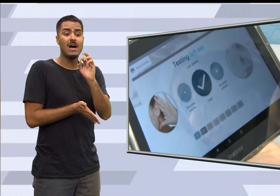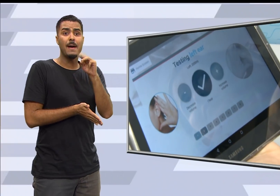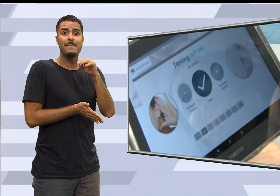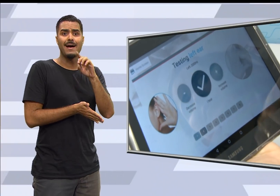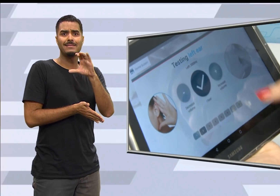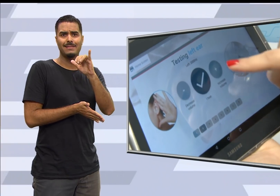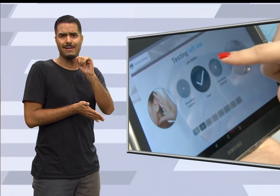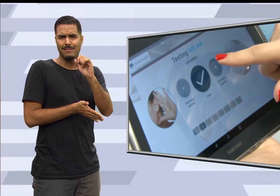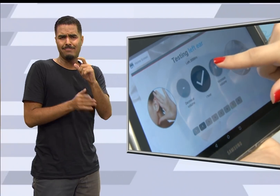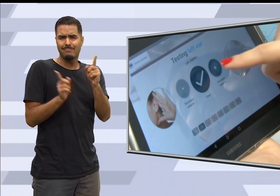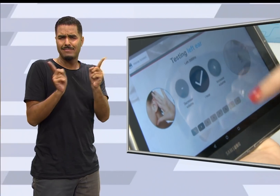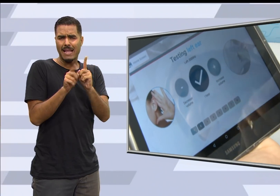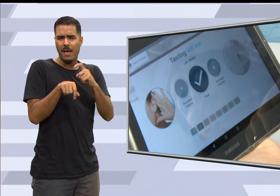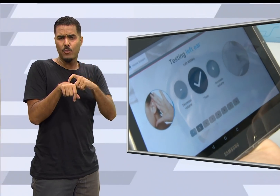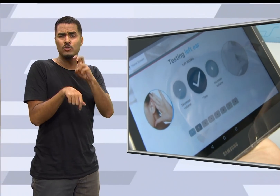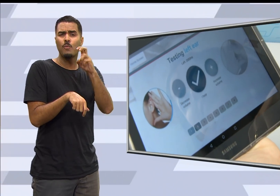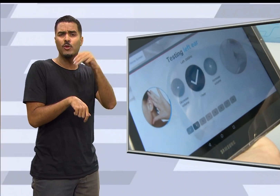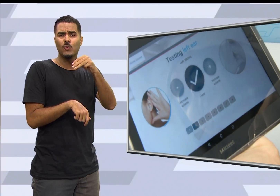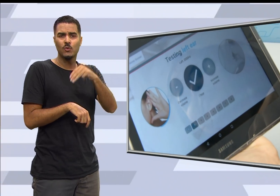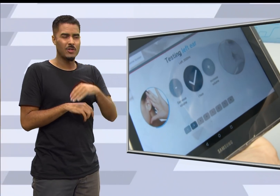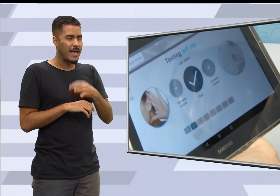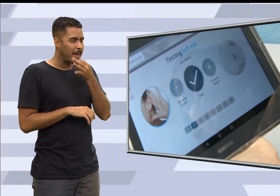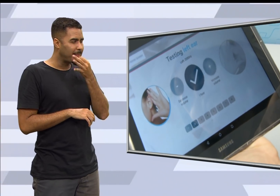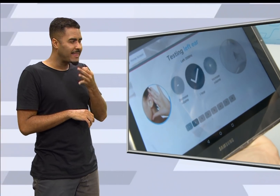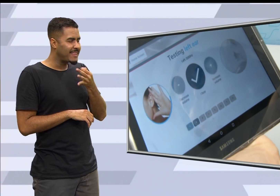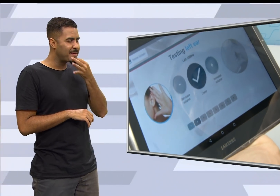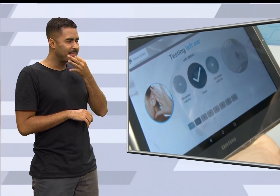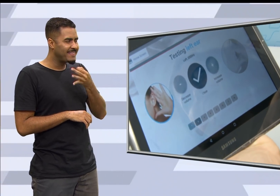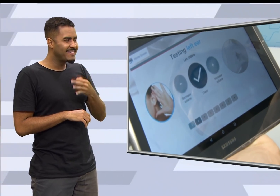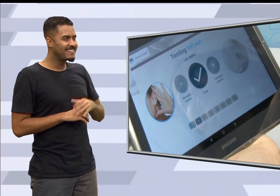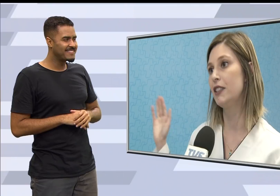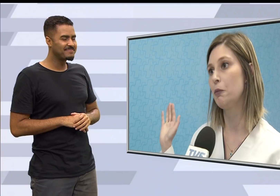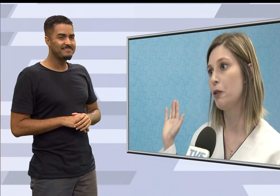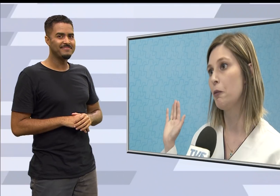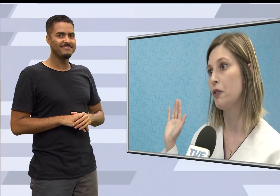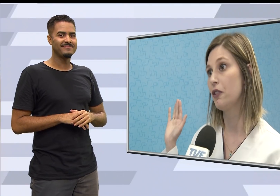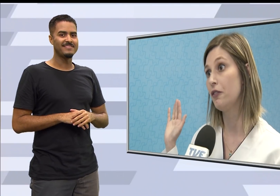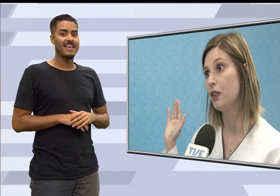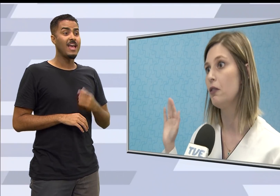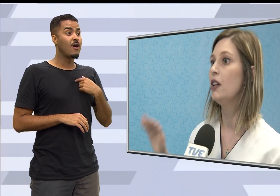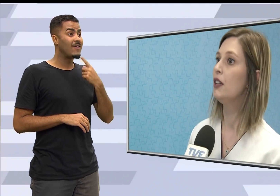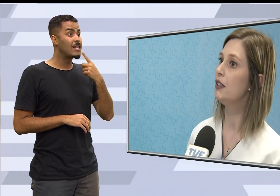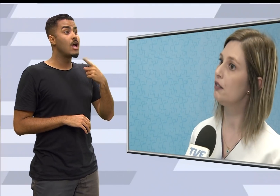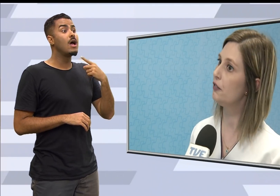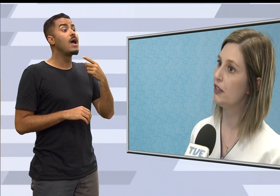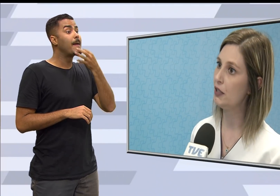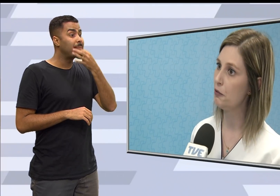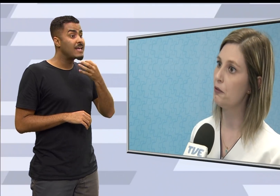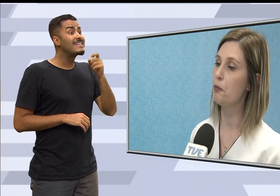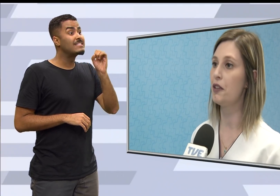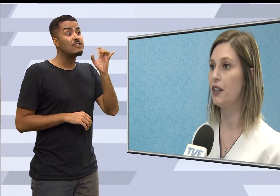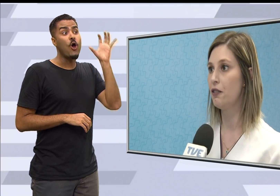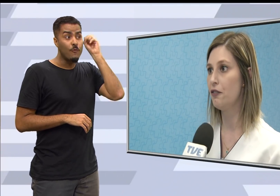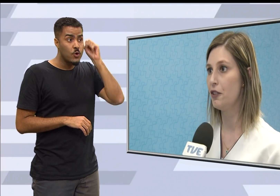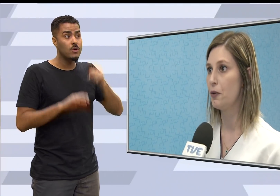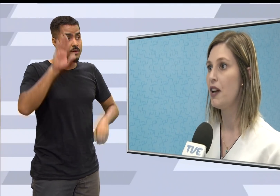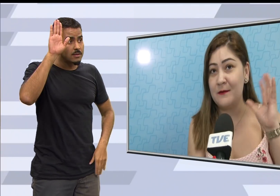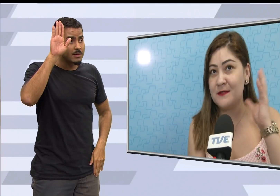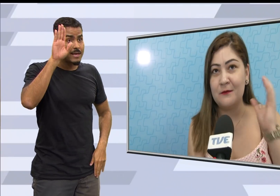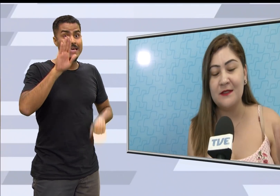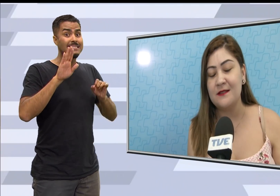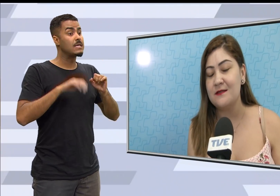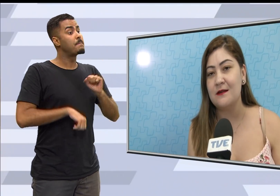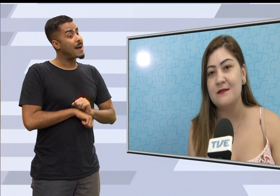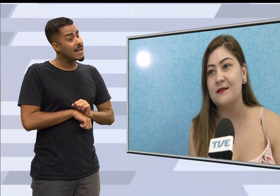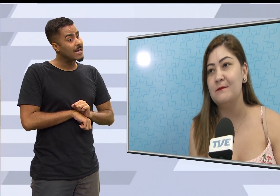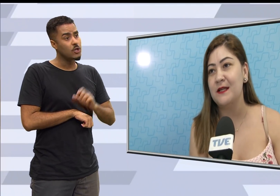5 minutos. A gente coloca o som, levanta a mão é porque ouviu, não levanta a mão é porque não ouviu. Tem que